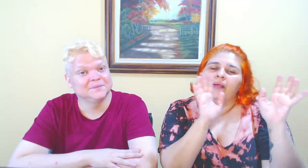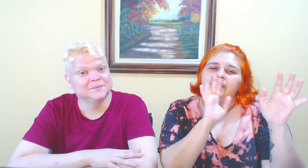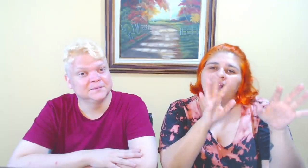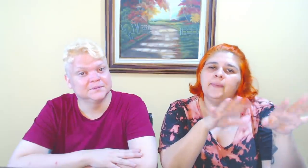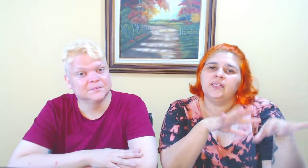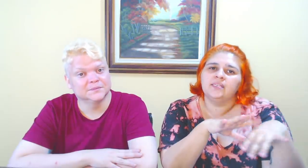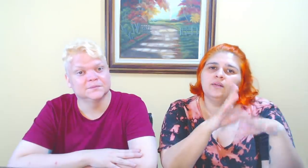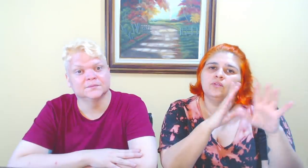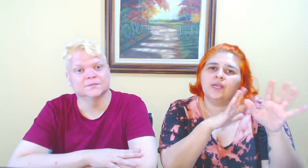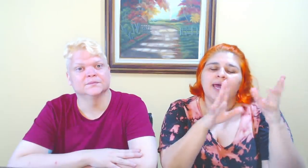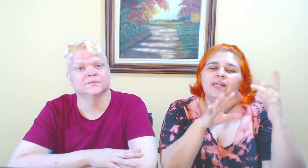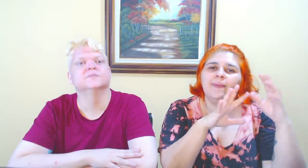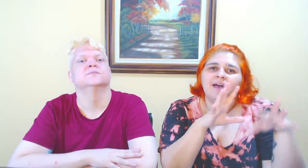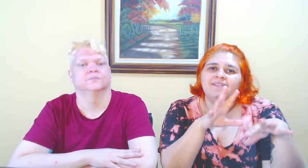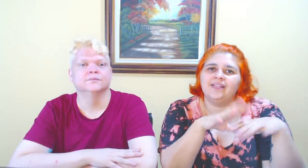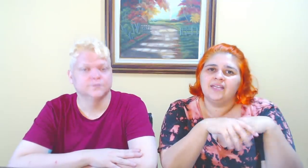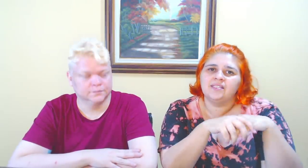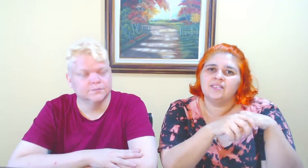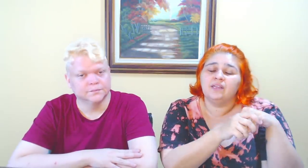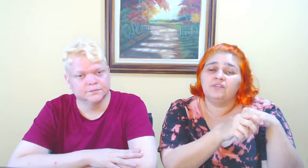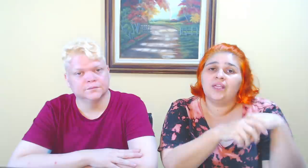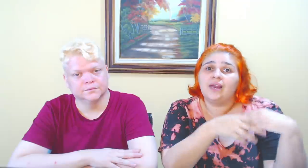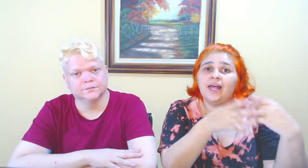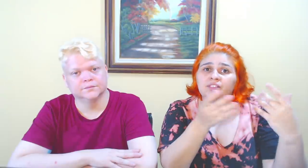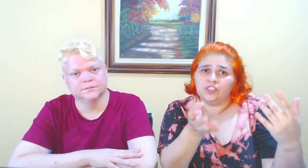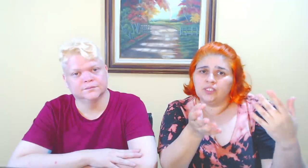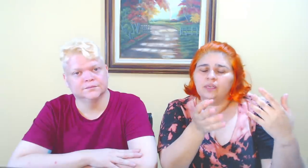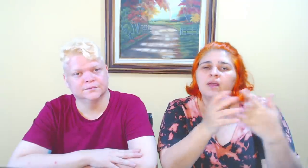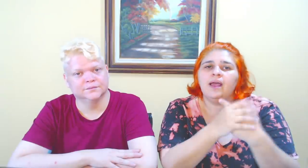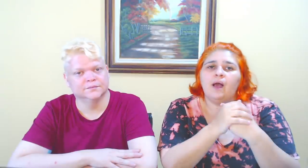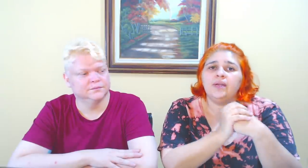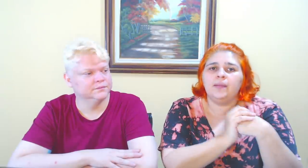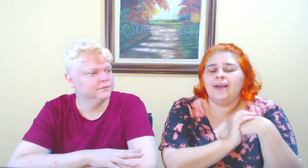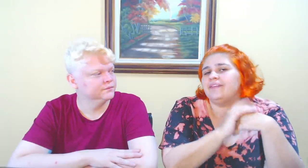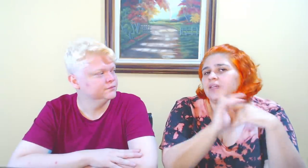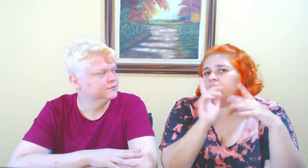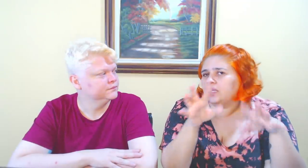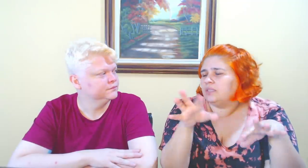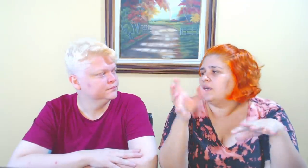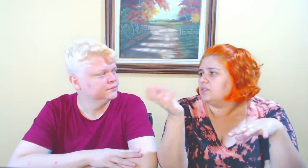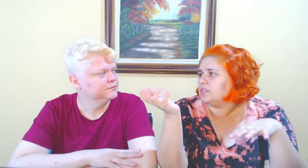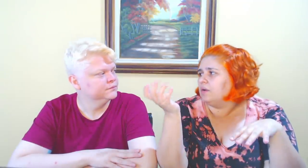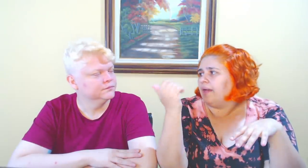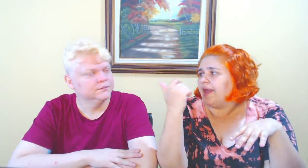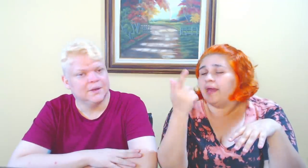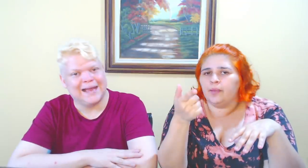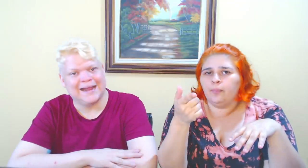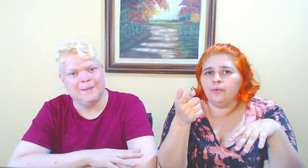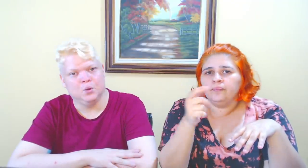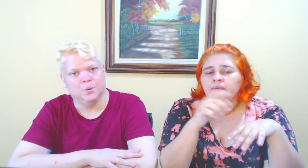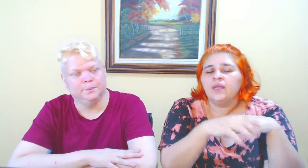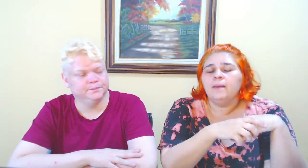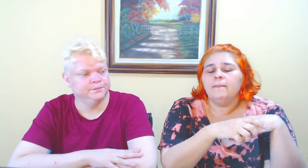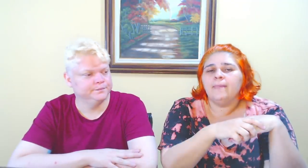interpretação Do que cada palavra Dessa significa Em latim A única palavra Que não tem tradução É arepo Arepo Mas